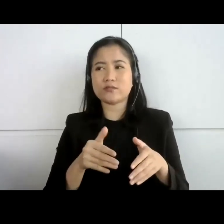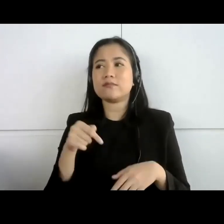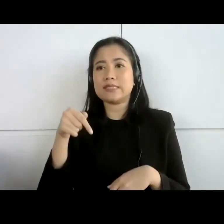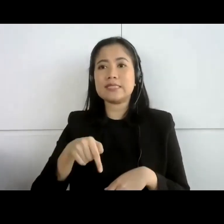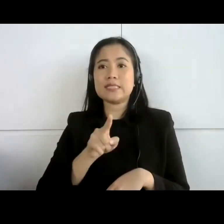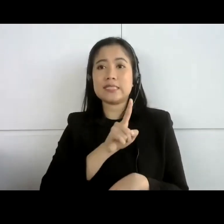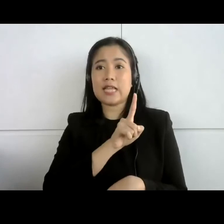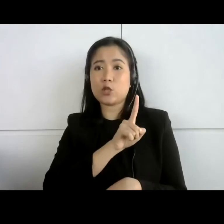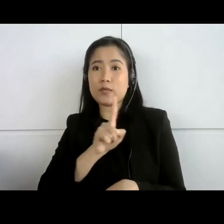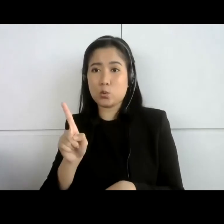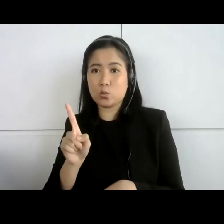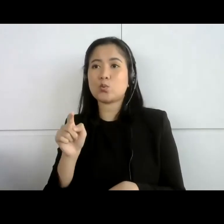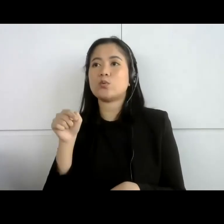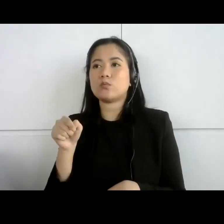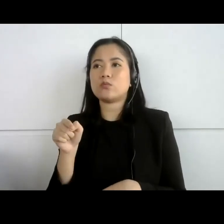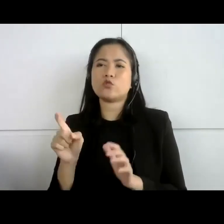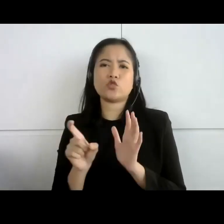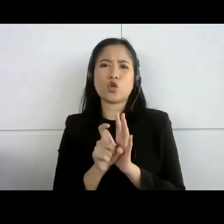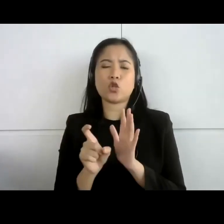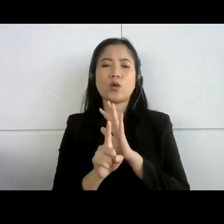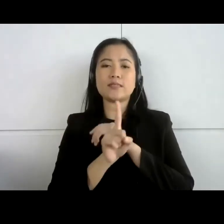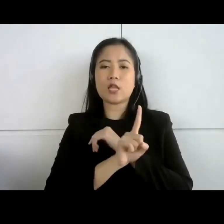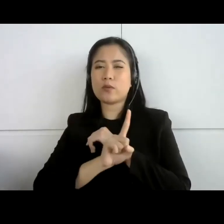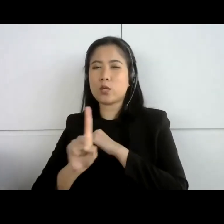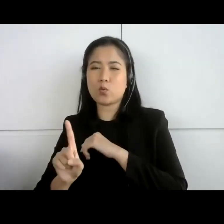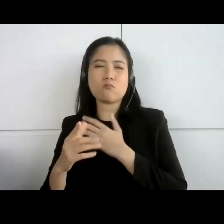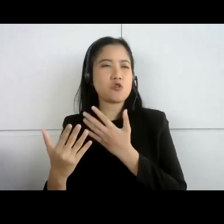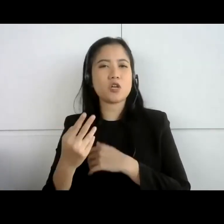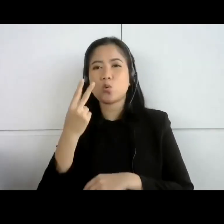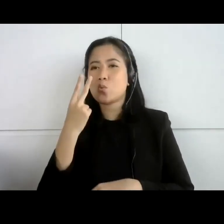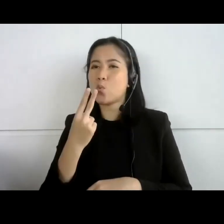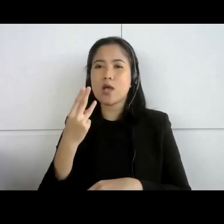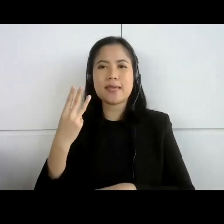ini, katakan dalam 1 minggu ada 2 kali, 3 kali untuk